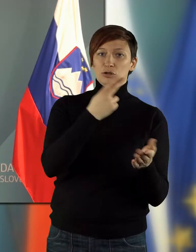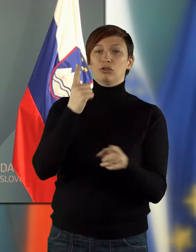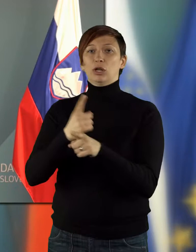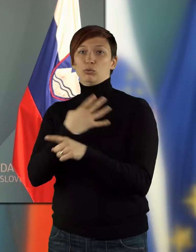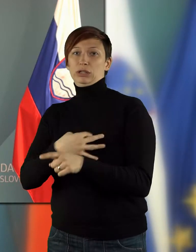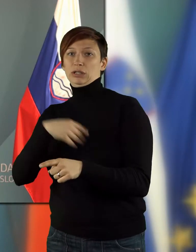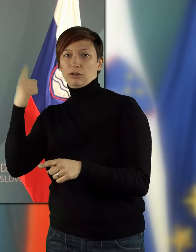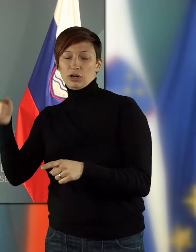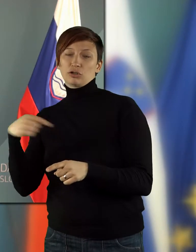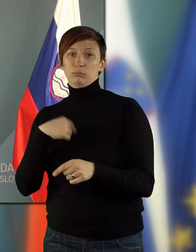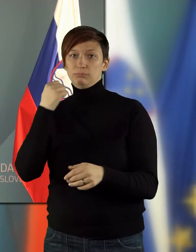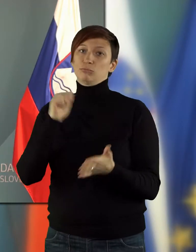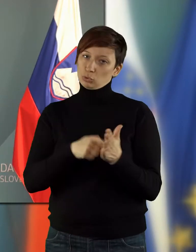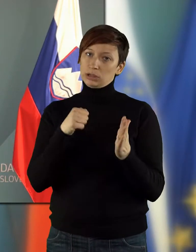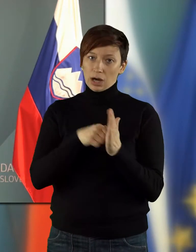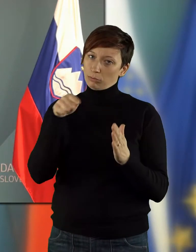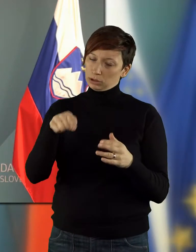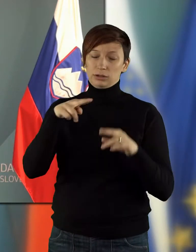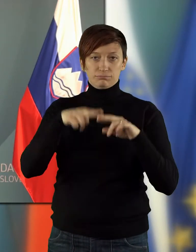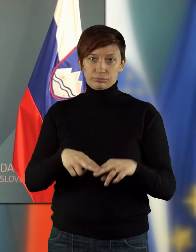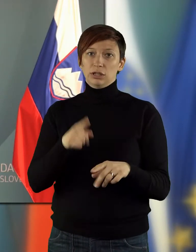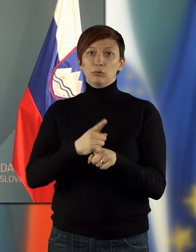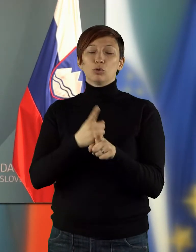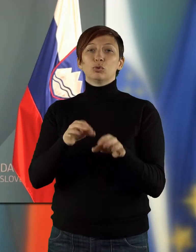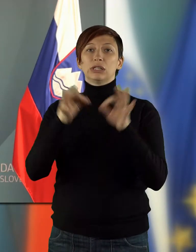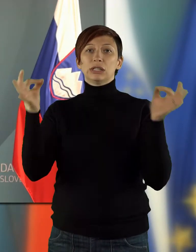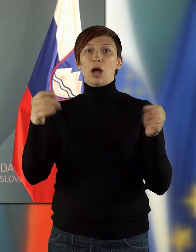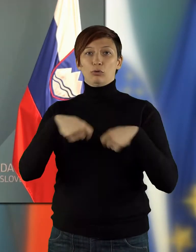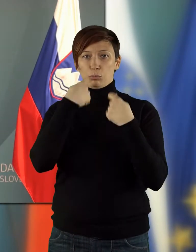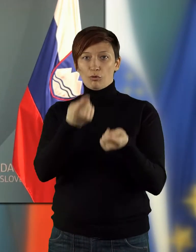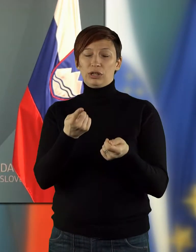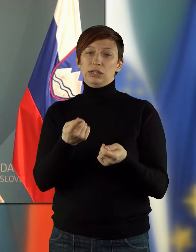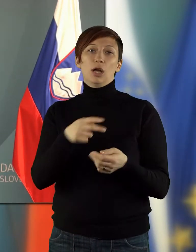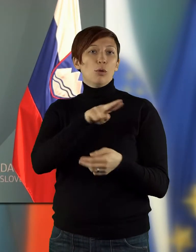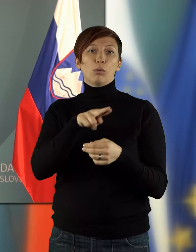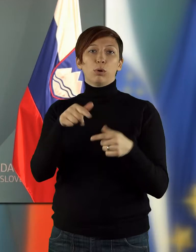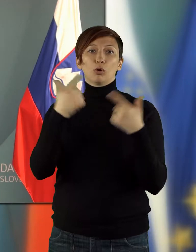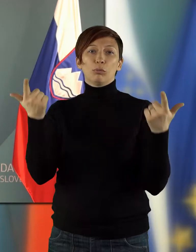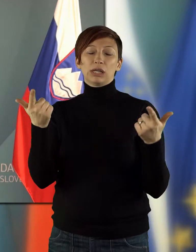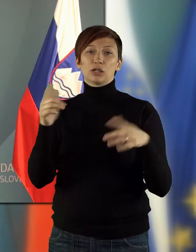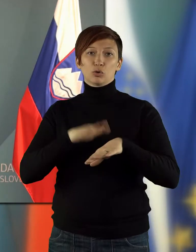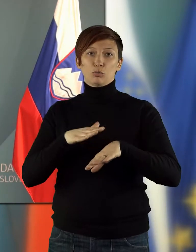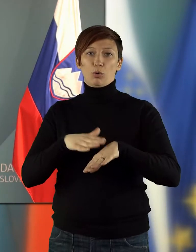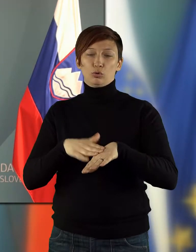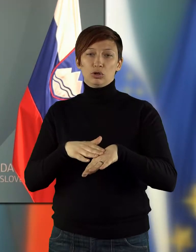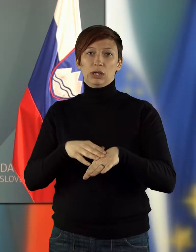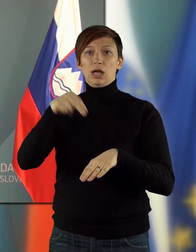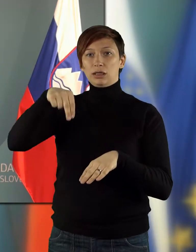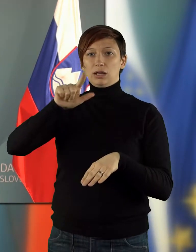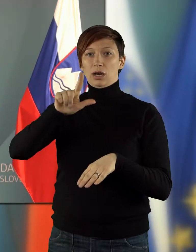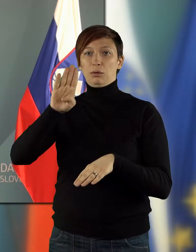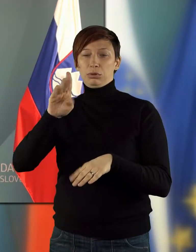državi. Na tem stališču bomo torej vztrajali in ker smo ga tudi javno podali, je popolnoma jasen signal